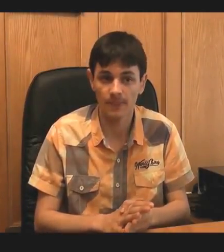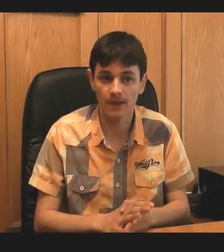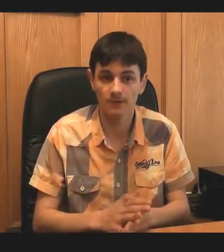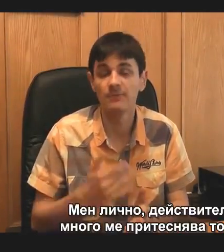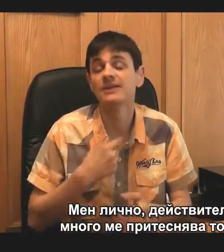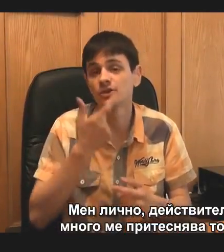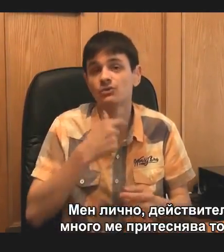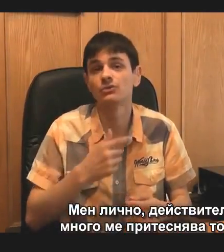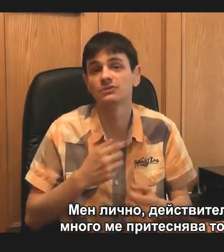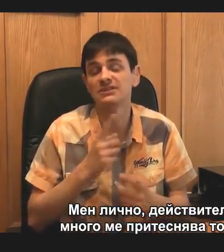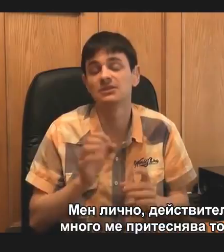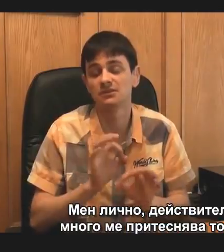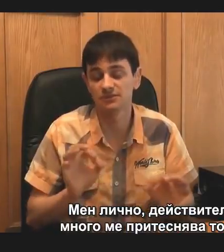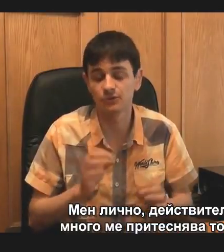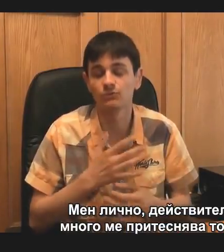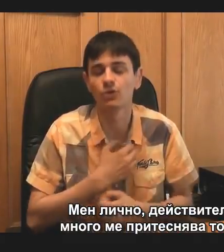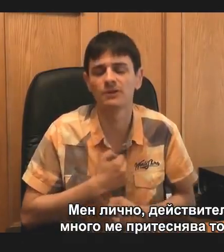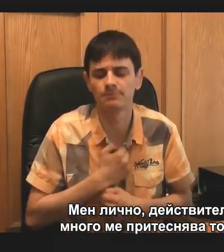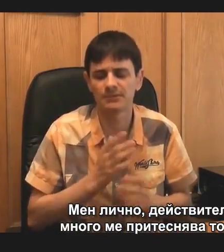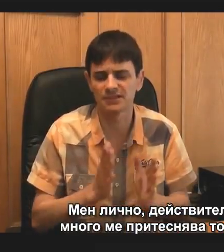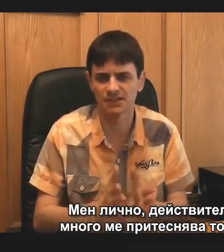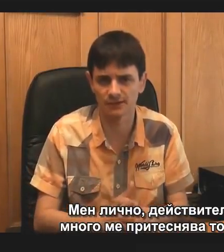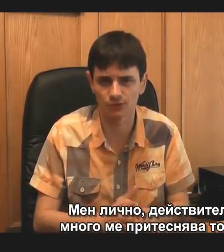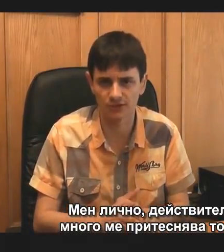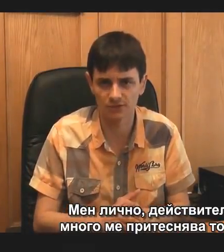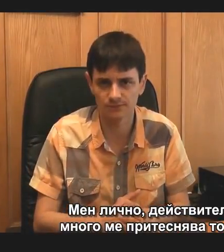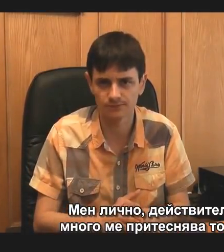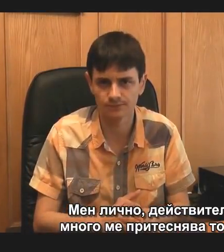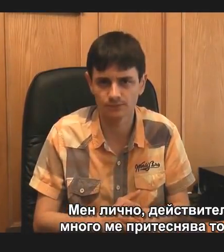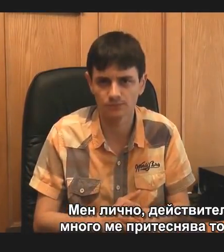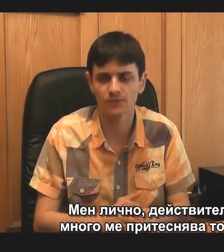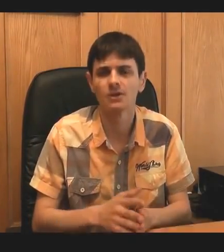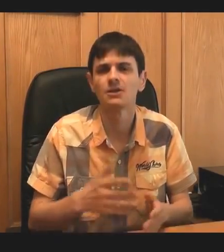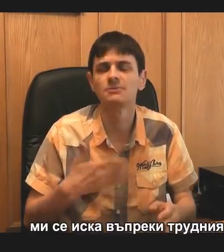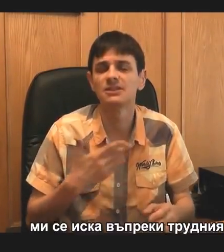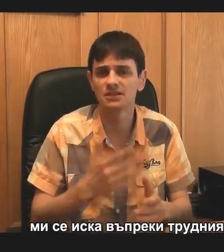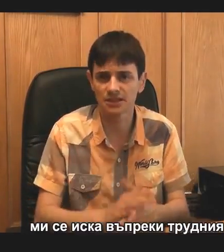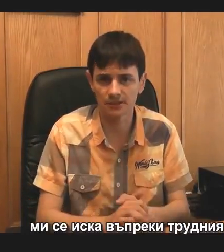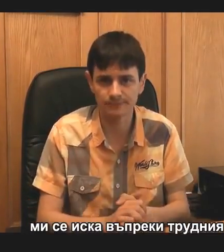Мене лично, наистина, действително много ме притеснява това и ми се иска,